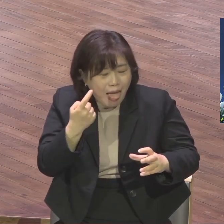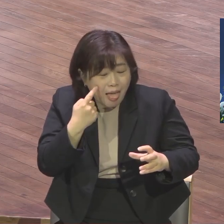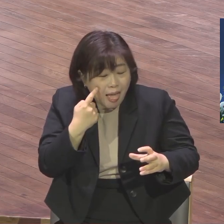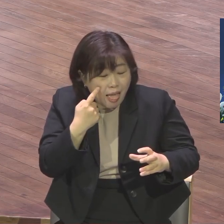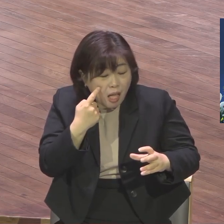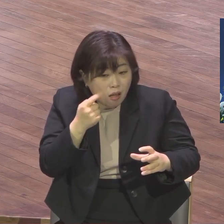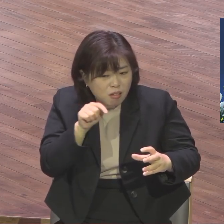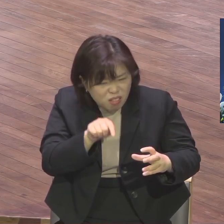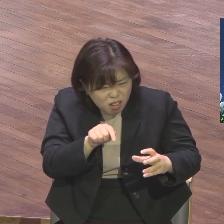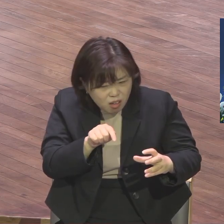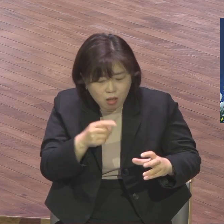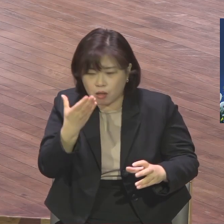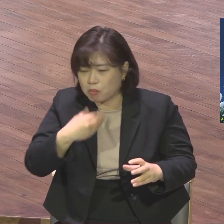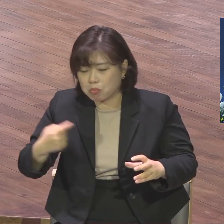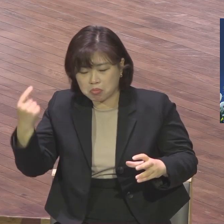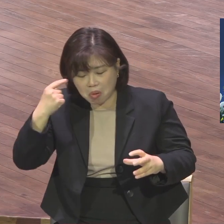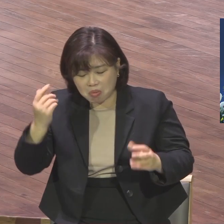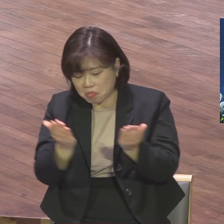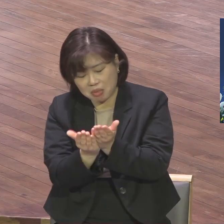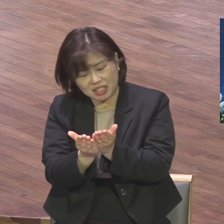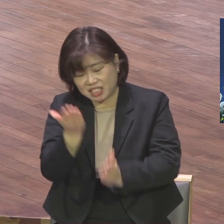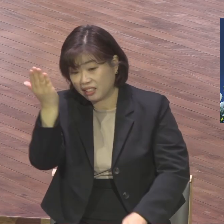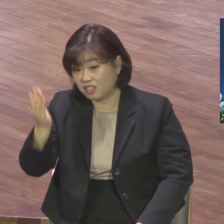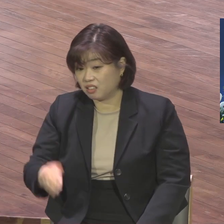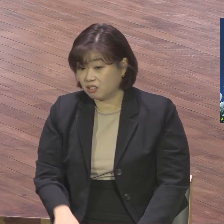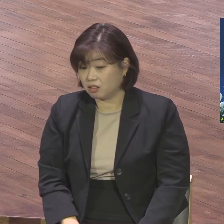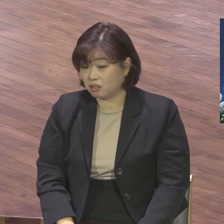이 237 다민족 시대 우리 민족끼리